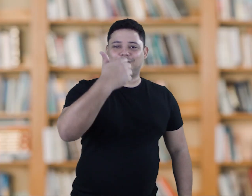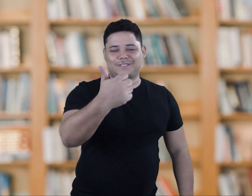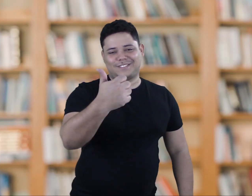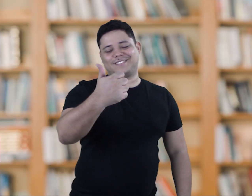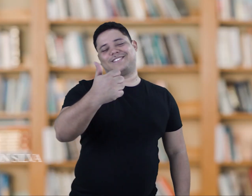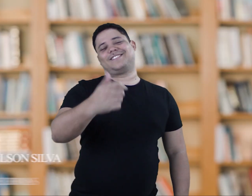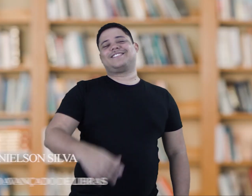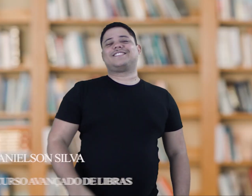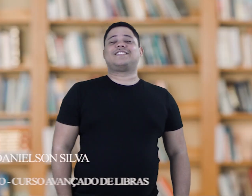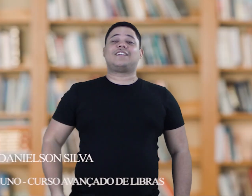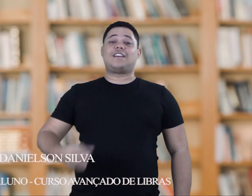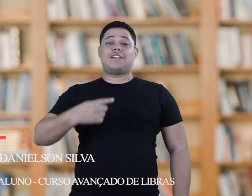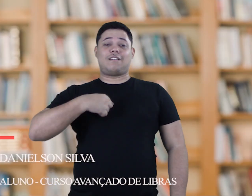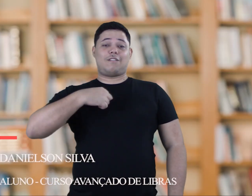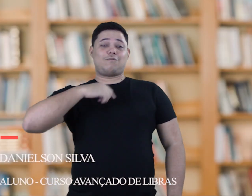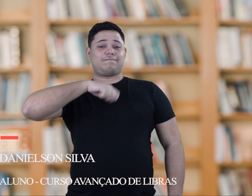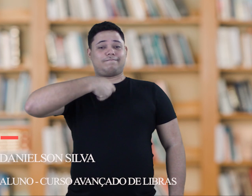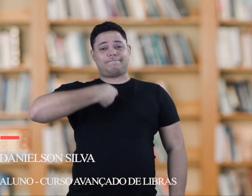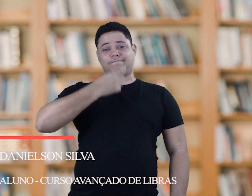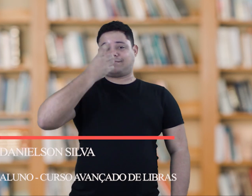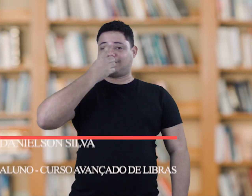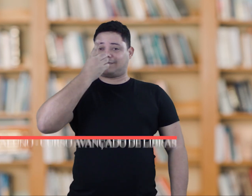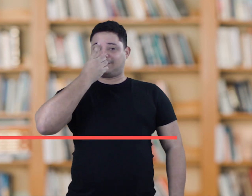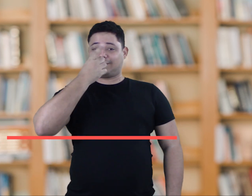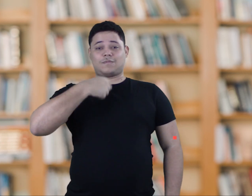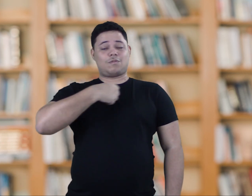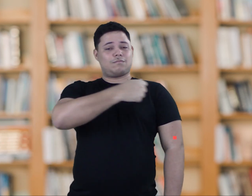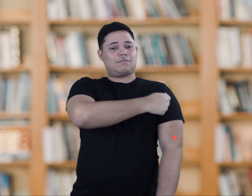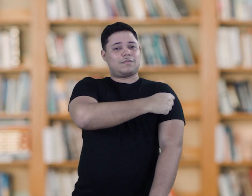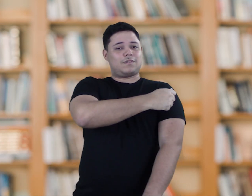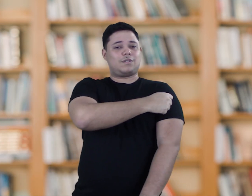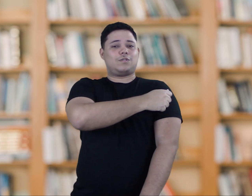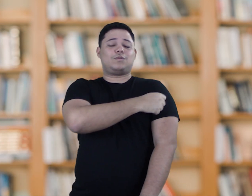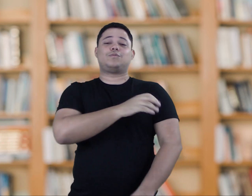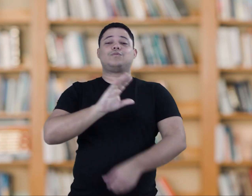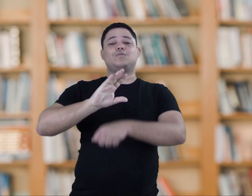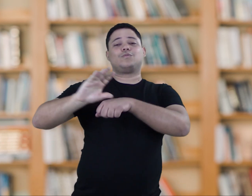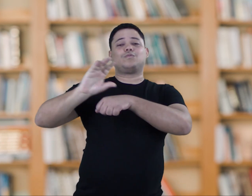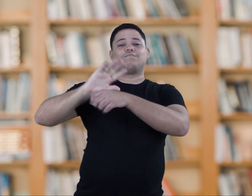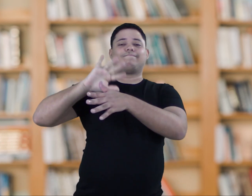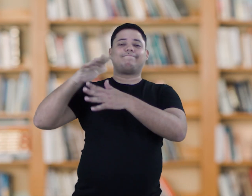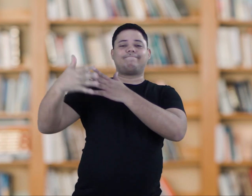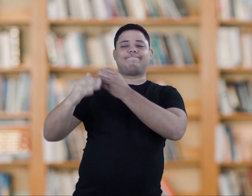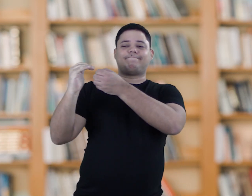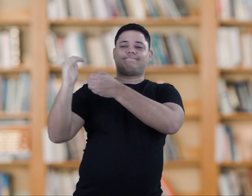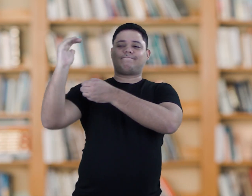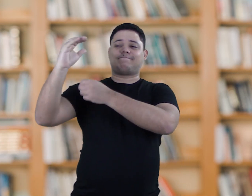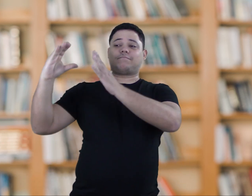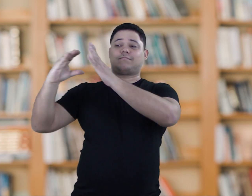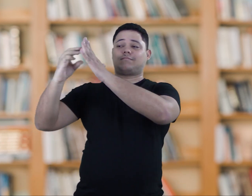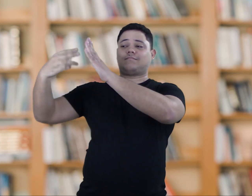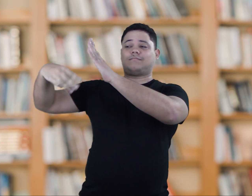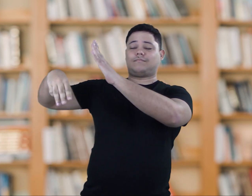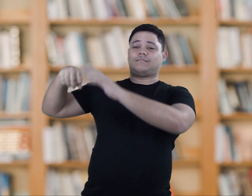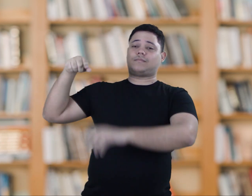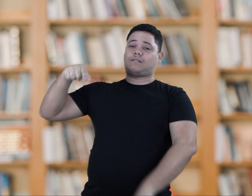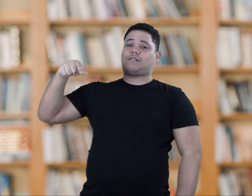Oi, tudo bem? Eu sou o Danielson, aluno do curso de Libras Avançado do CAIS Maranhão. Aqui é